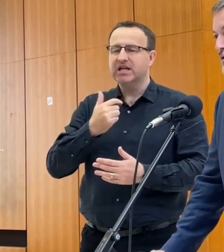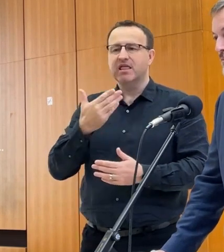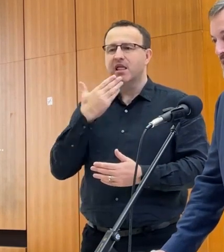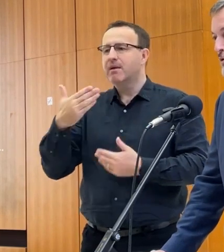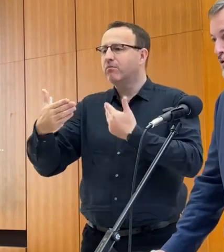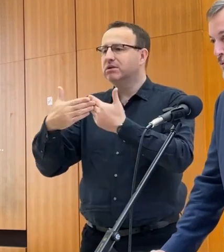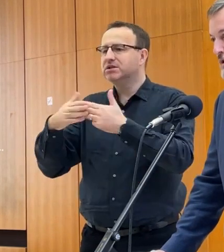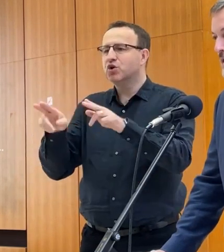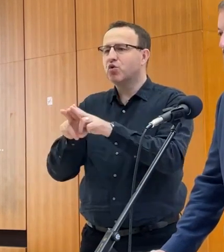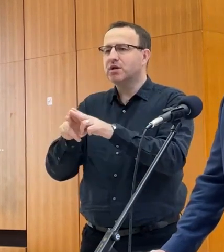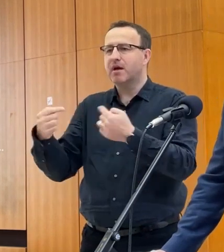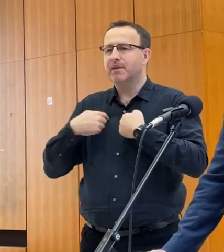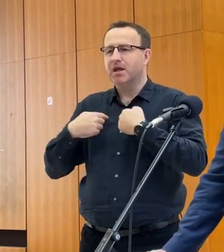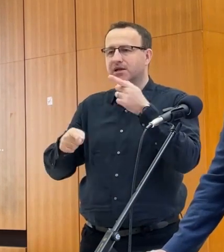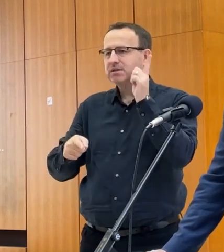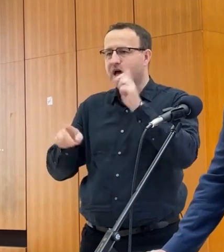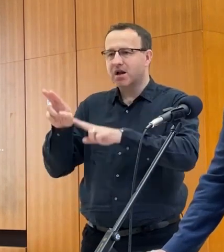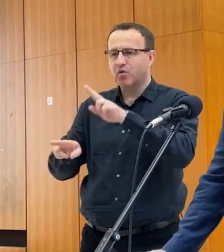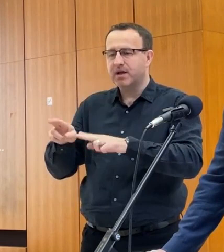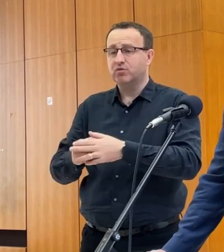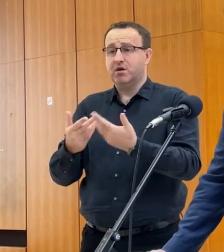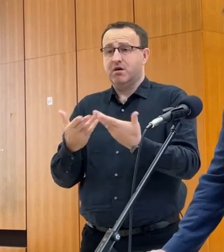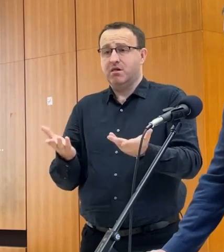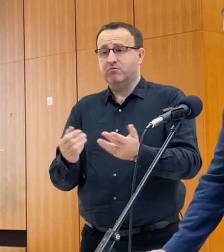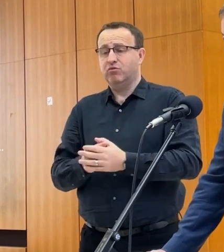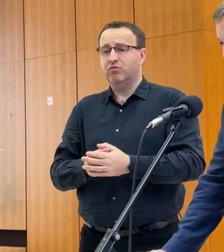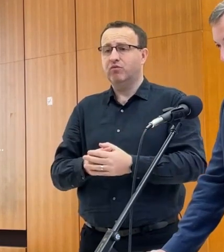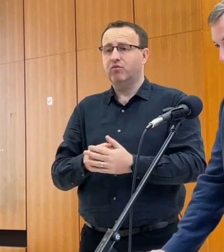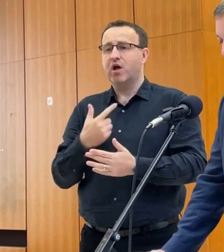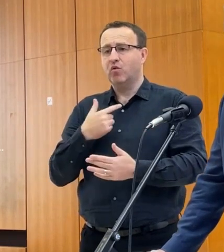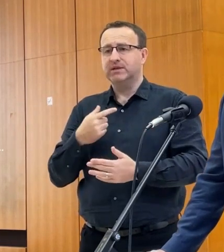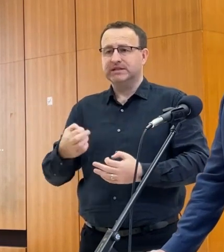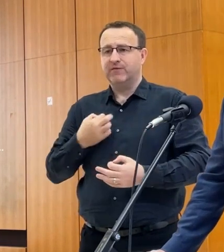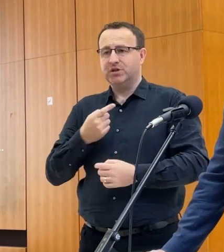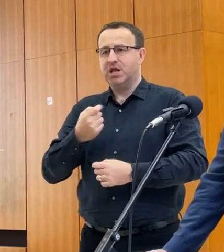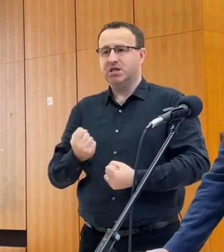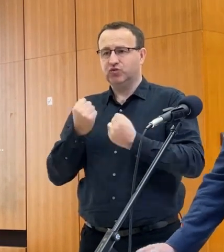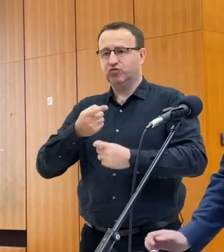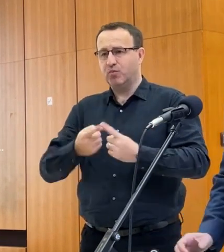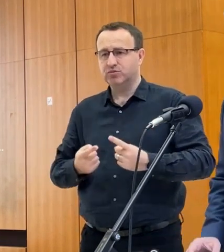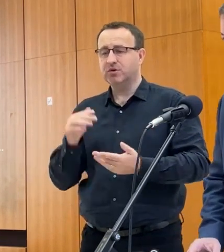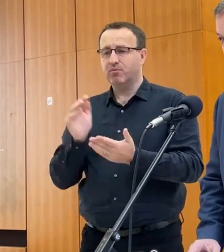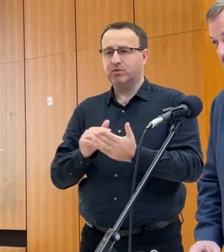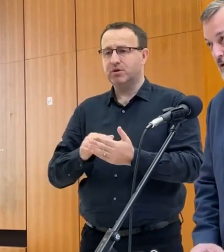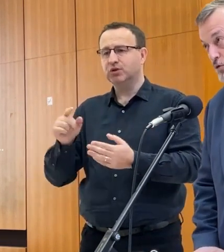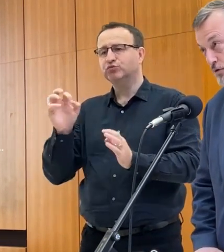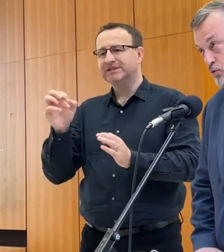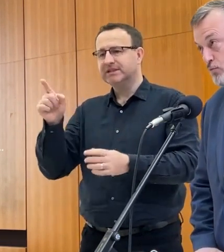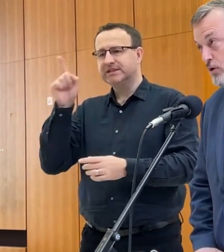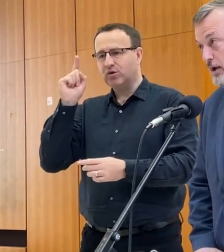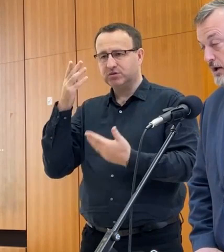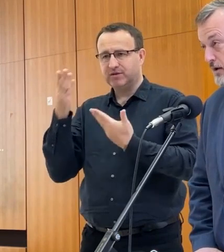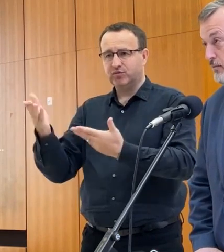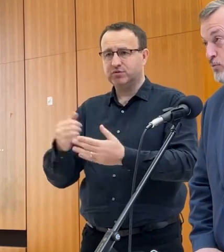blízkeho, ktorý by sa o neho postaral, alebo je vlastne z TZP a potrebuje špeciálnu starostlivosť, tak aby vlastne túto